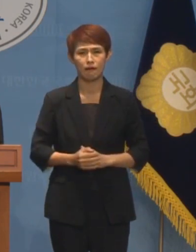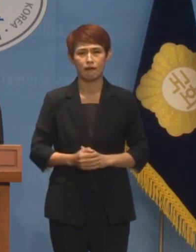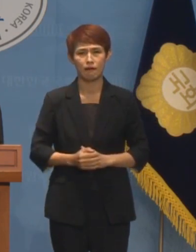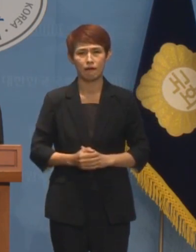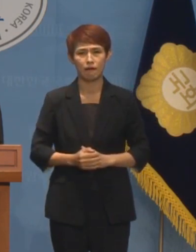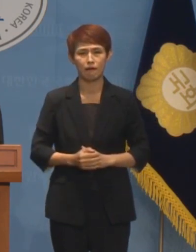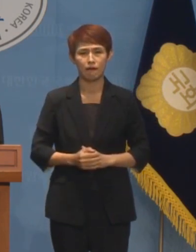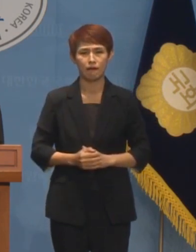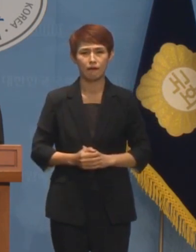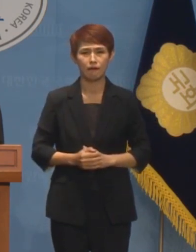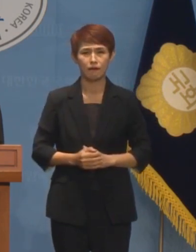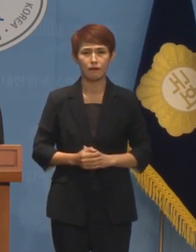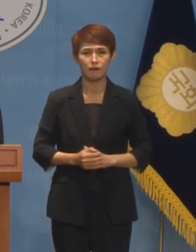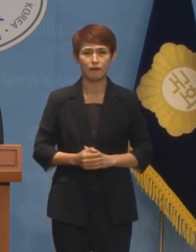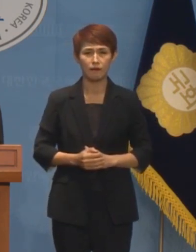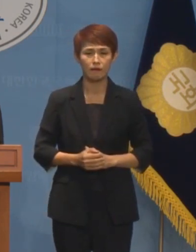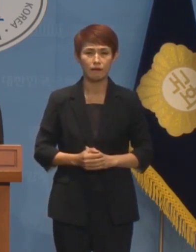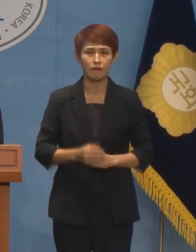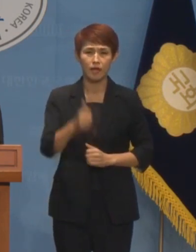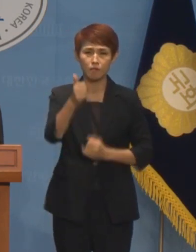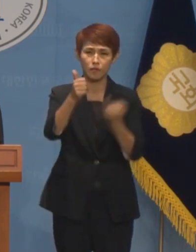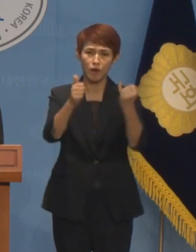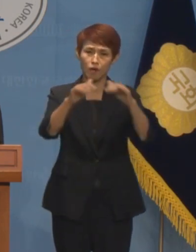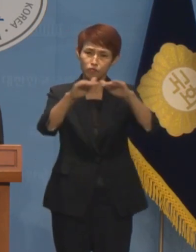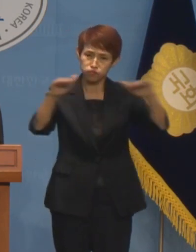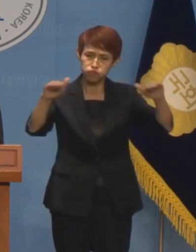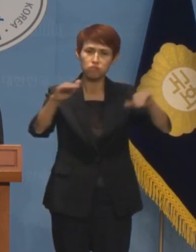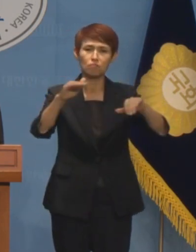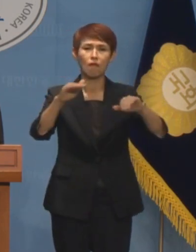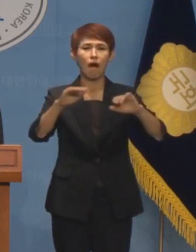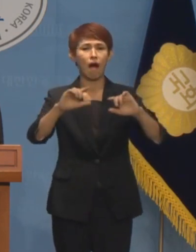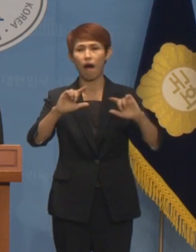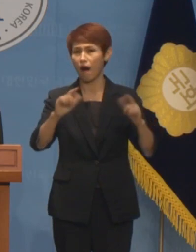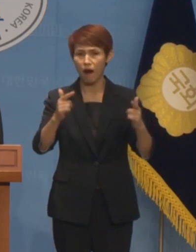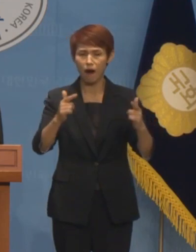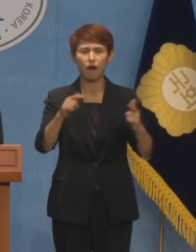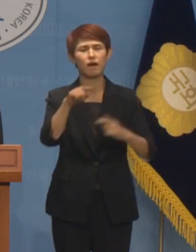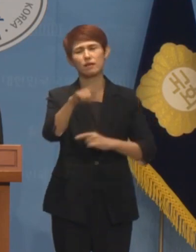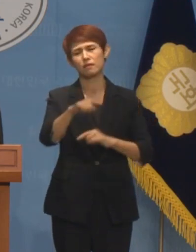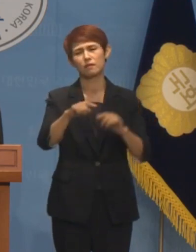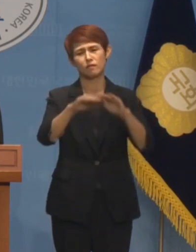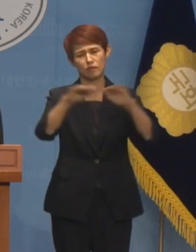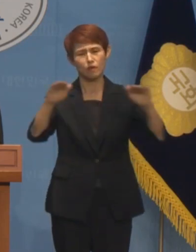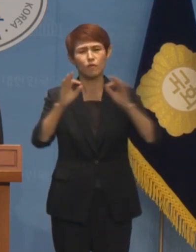상황이었습니다. 젠더 다양성을 담아내는 노력이 필요했습니다.